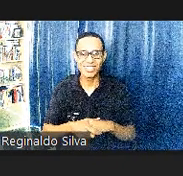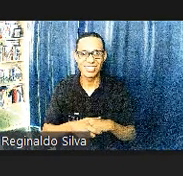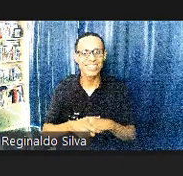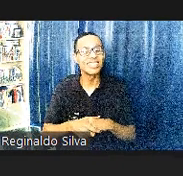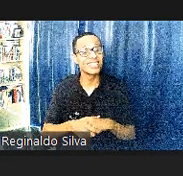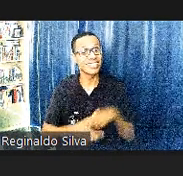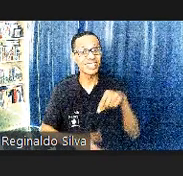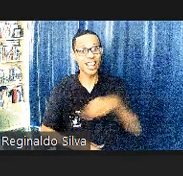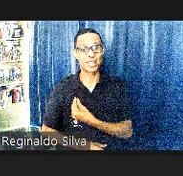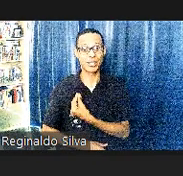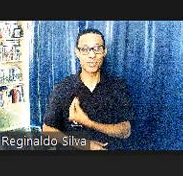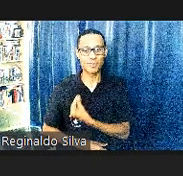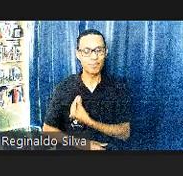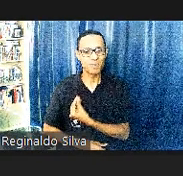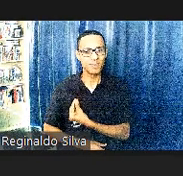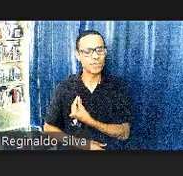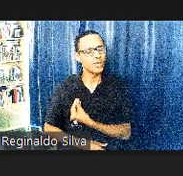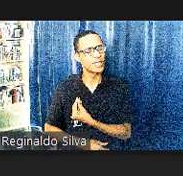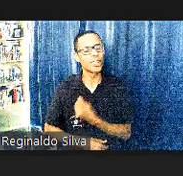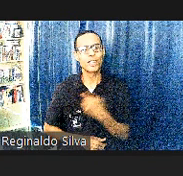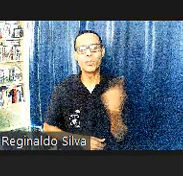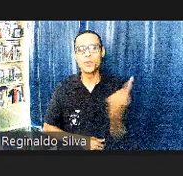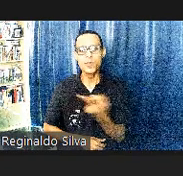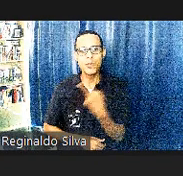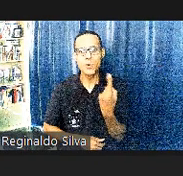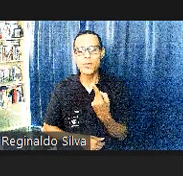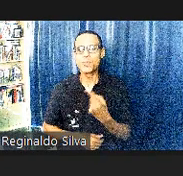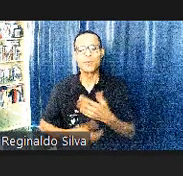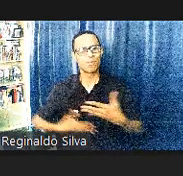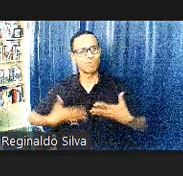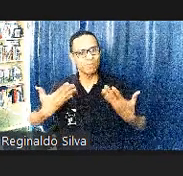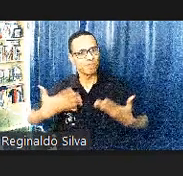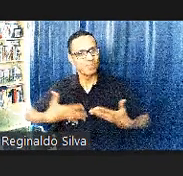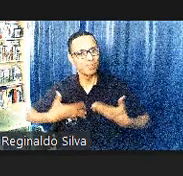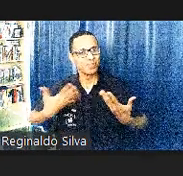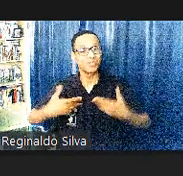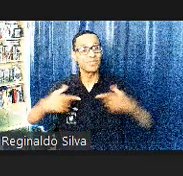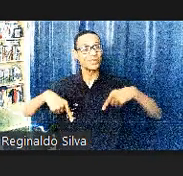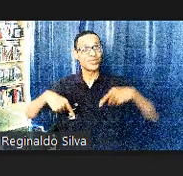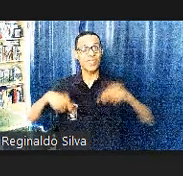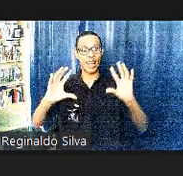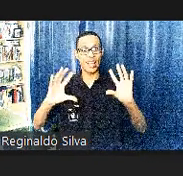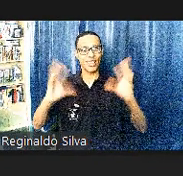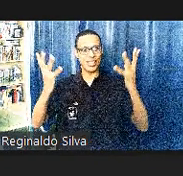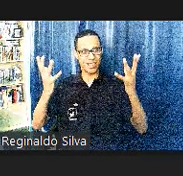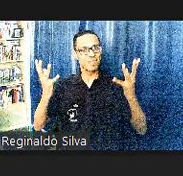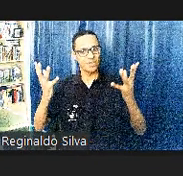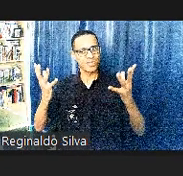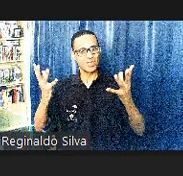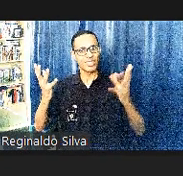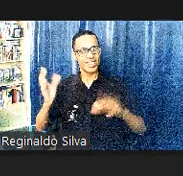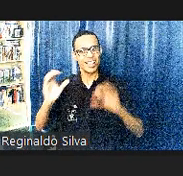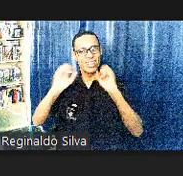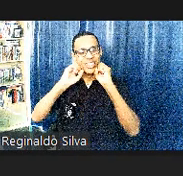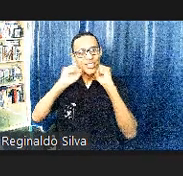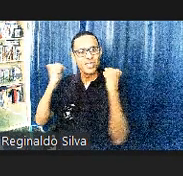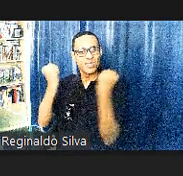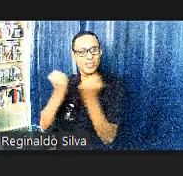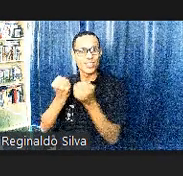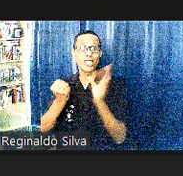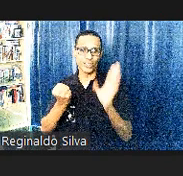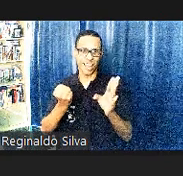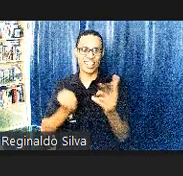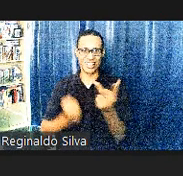aqui presentes. É com grande alegria que nós participamos deste evento. Nós já estivemos